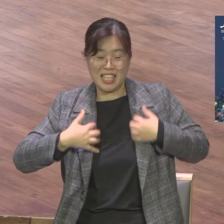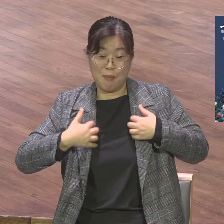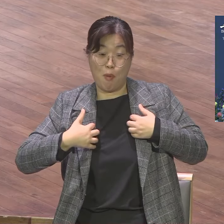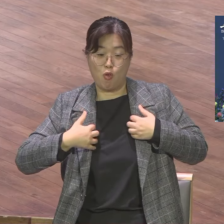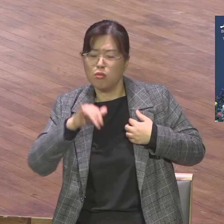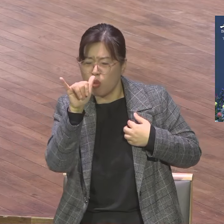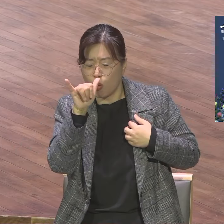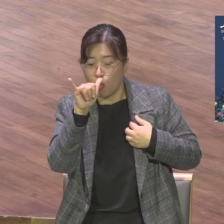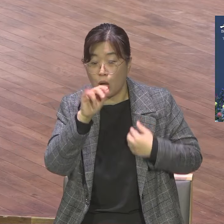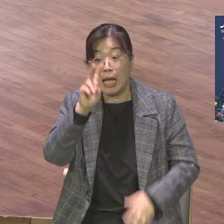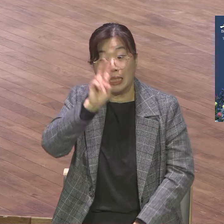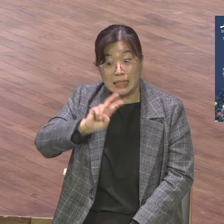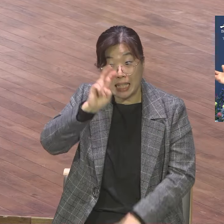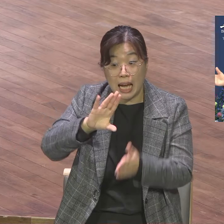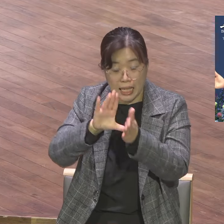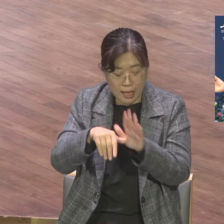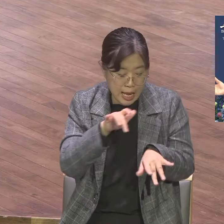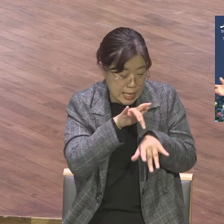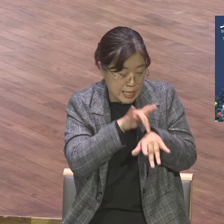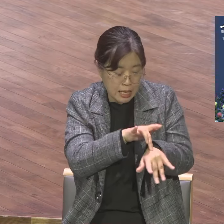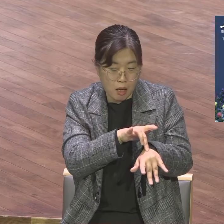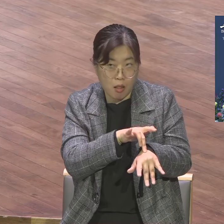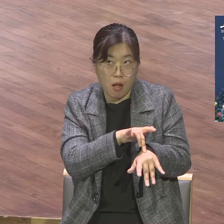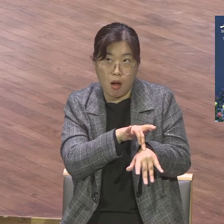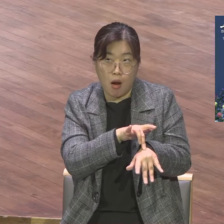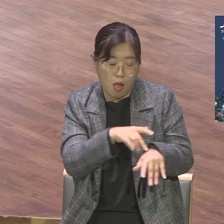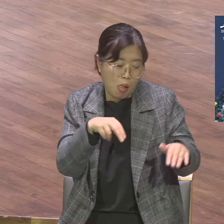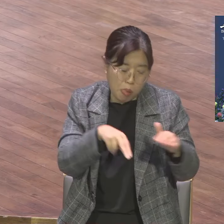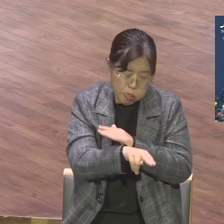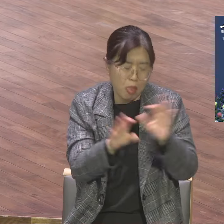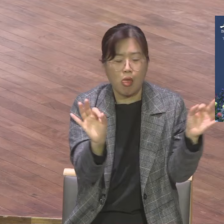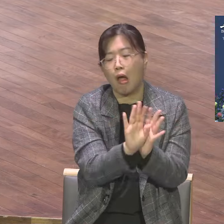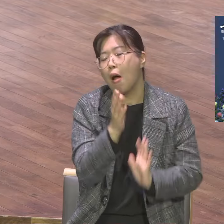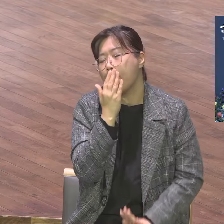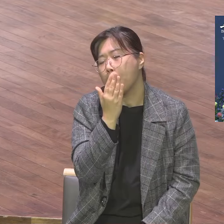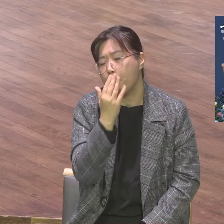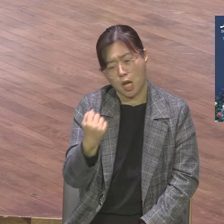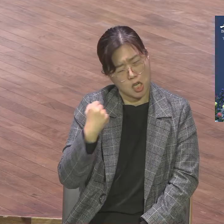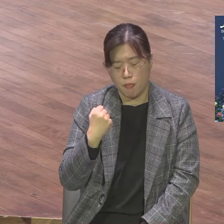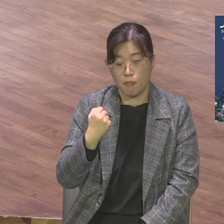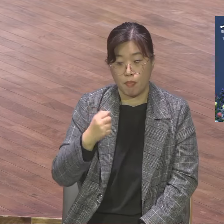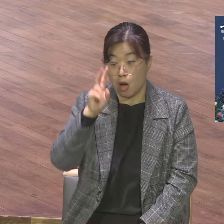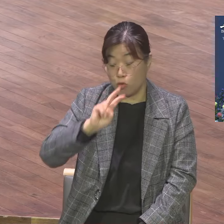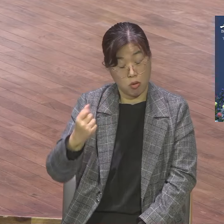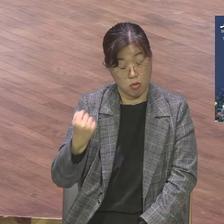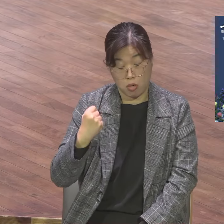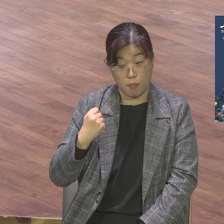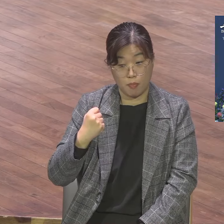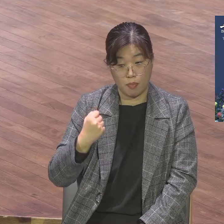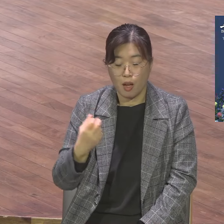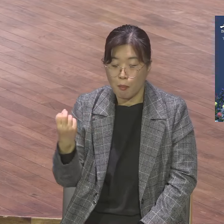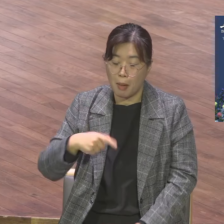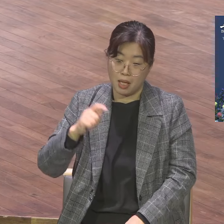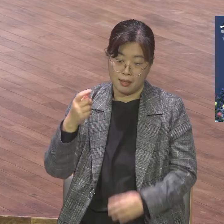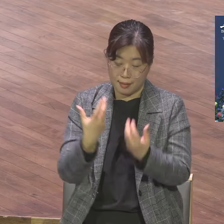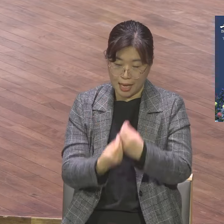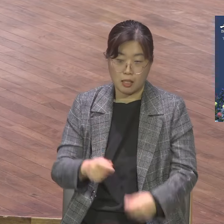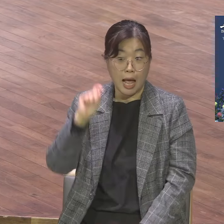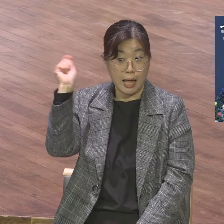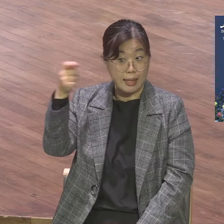물러간다니까요. 찬양할 때 막 악기가 떠났잖아요. 사울 속에도 악기가 다윗이 찬양하니까 악기가 떠났잖아요. 악기가 막